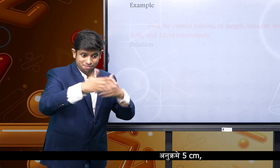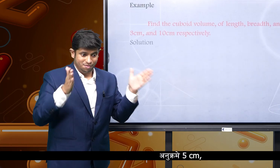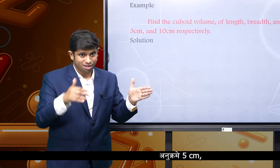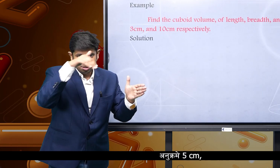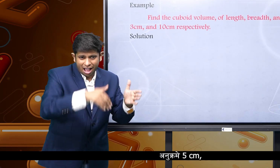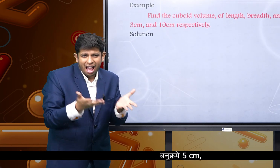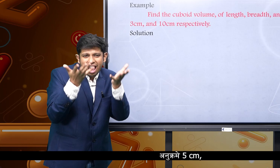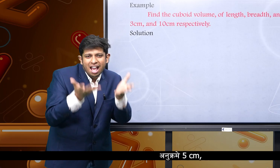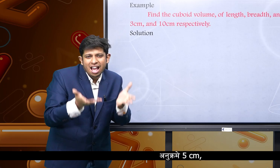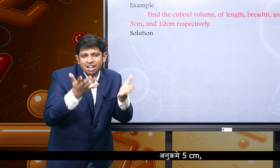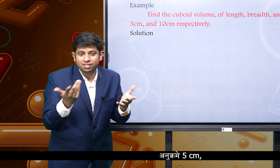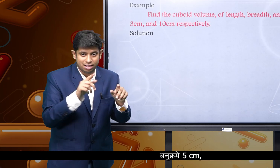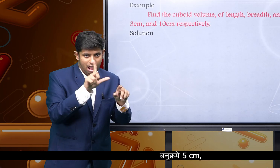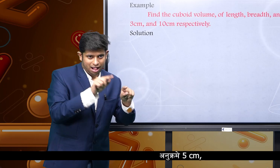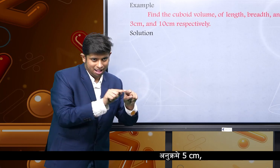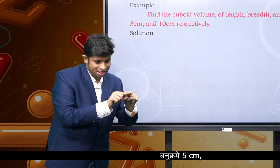अनुक्रमे 5 सेंटीमीटर,